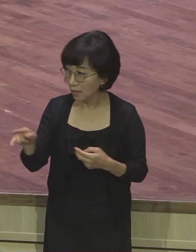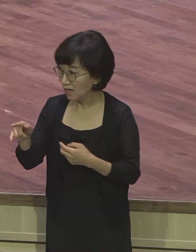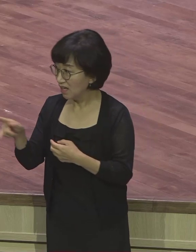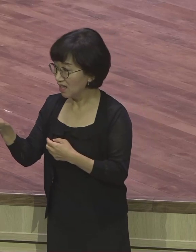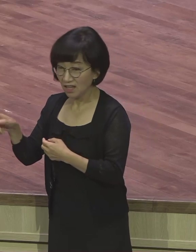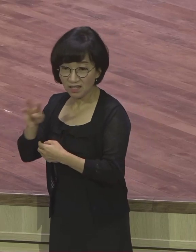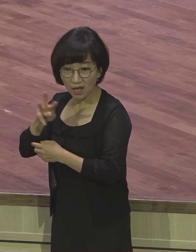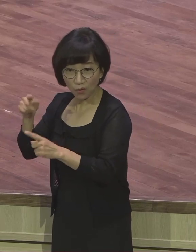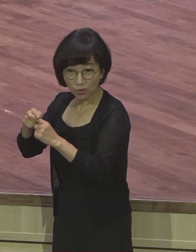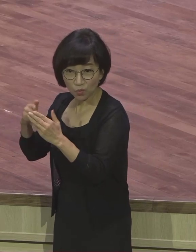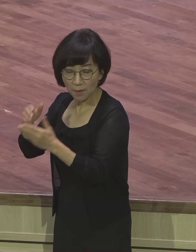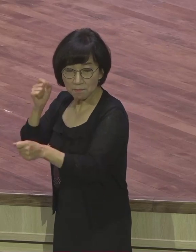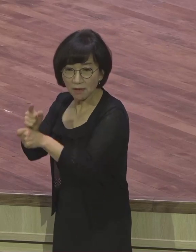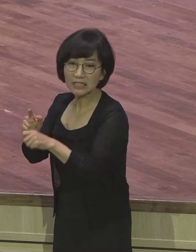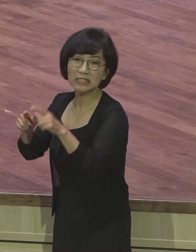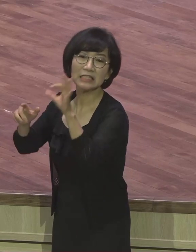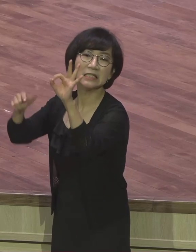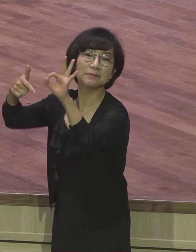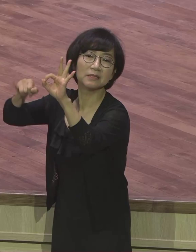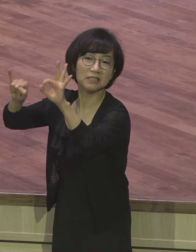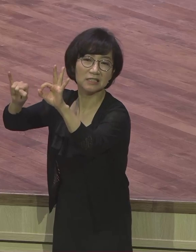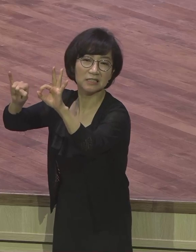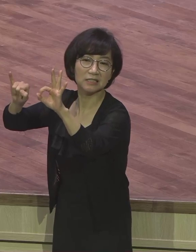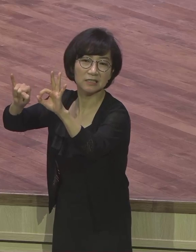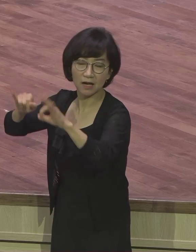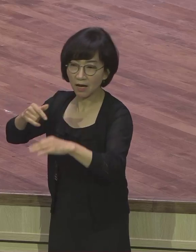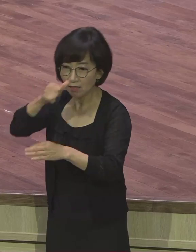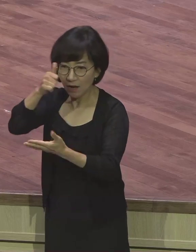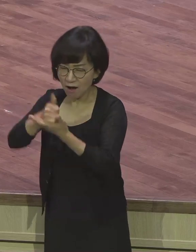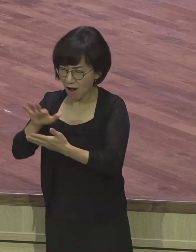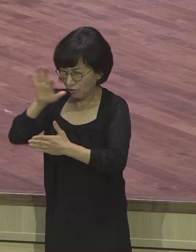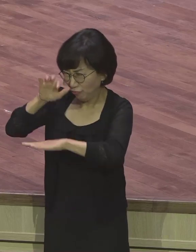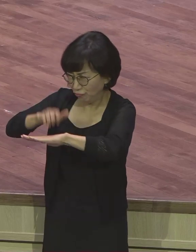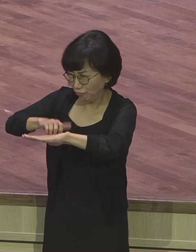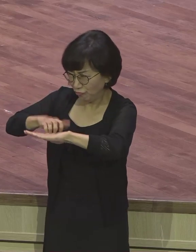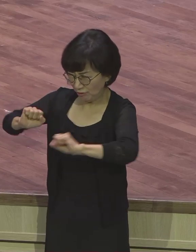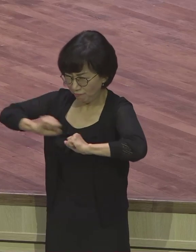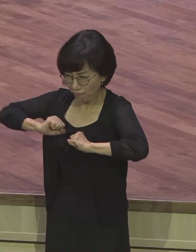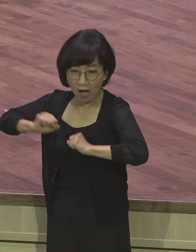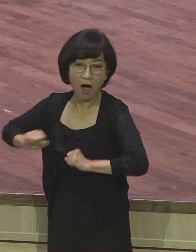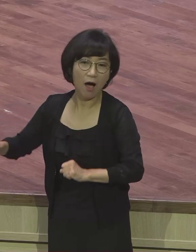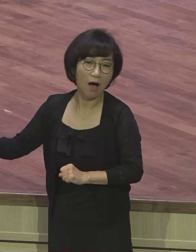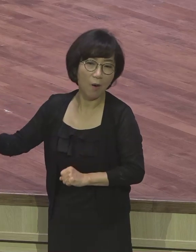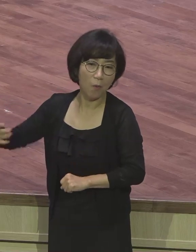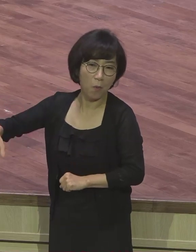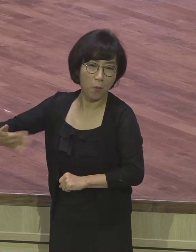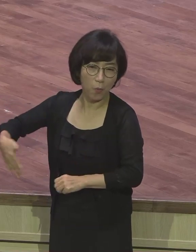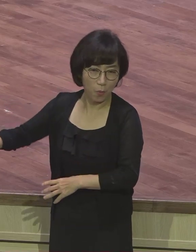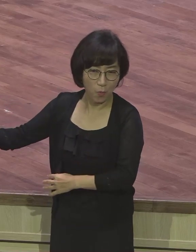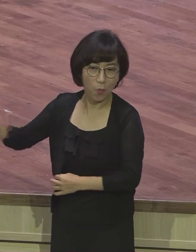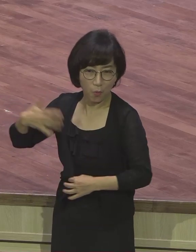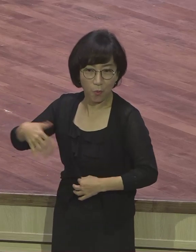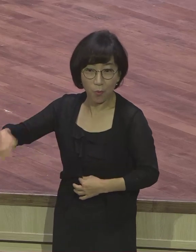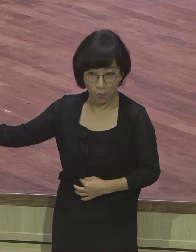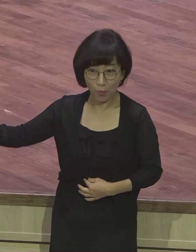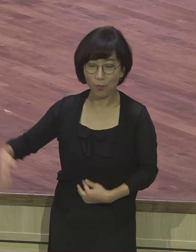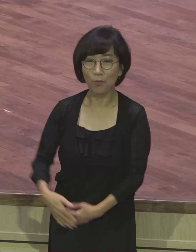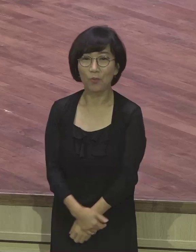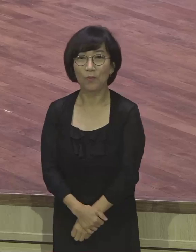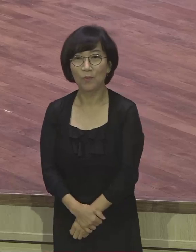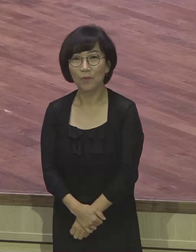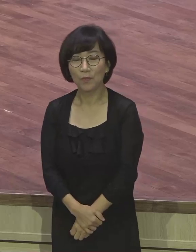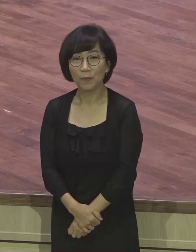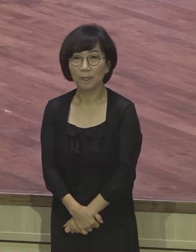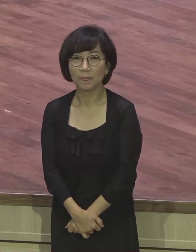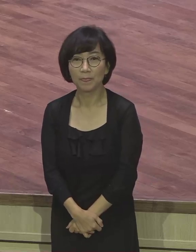모델 제자가 제일 많이 나오고 있어요. 절대 제자. 아멘. 이런 지금 훈련 속에서